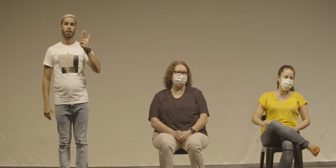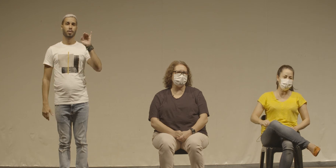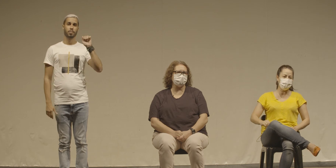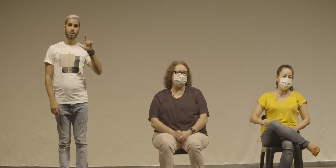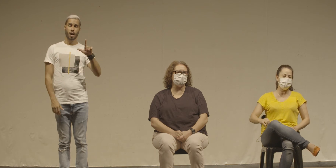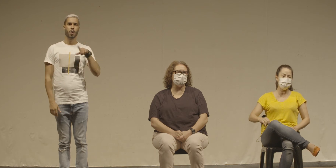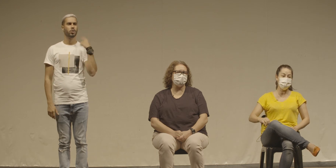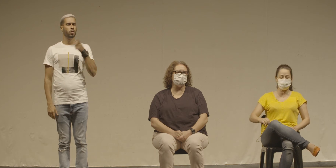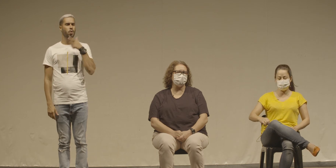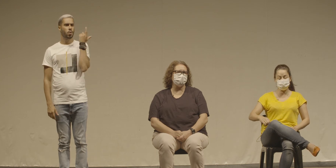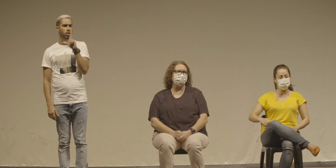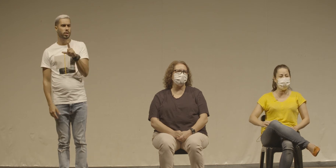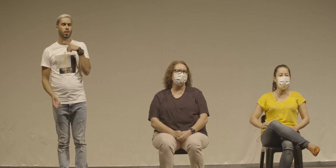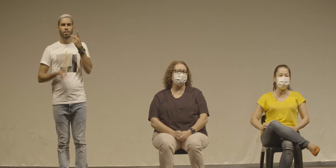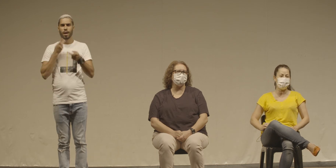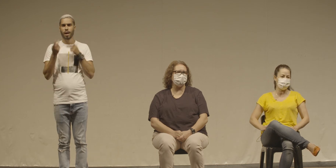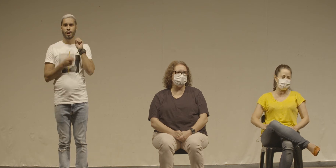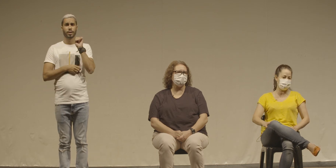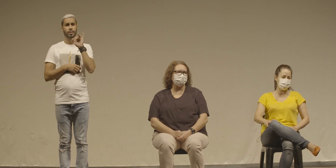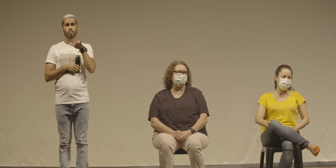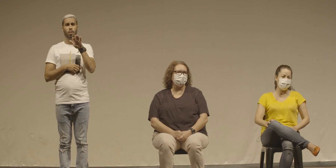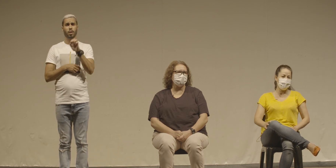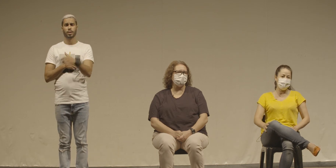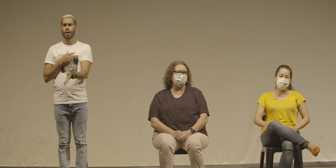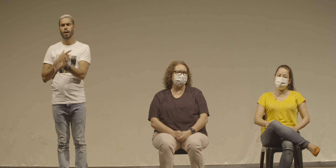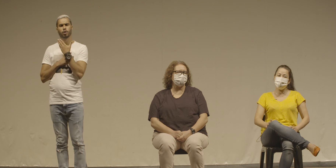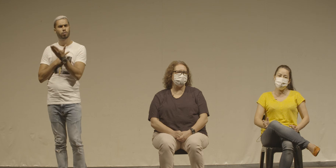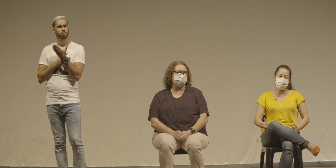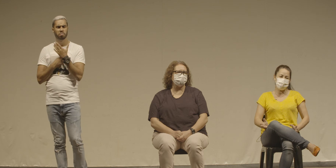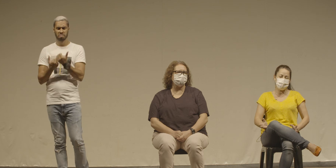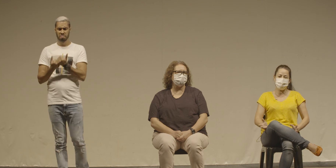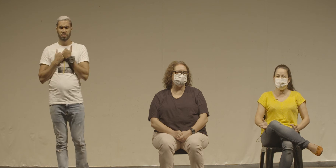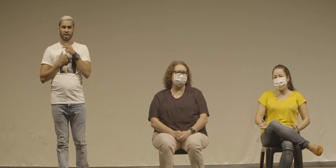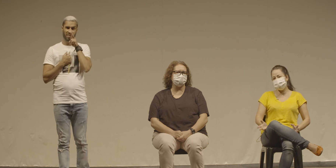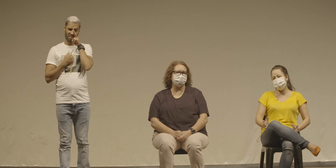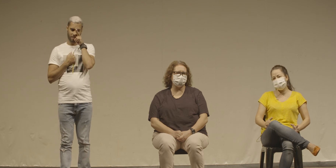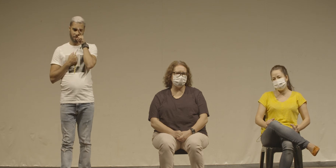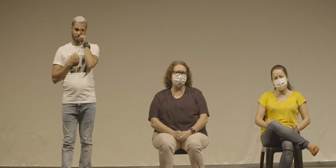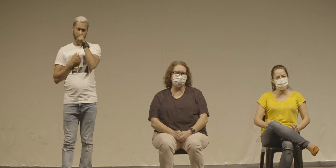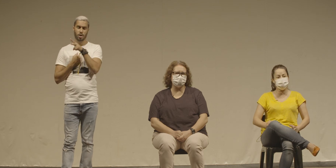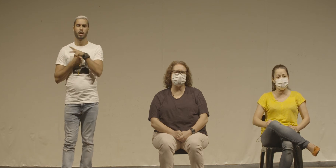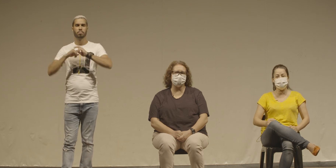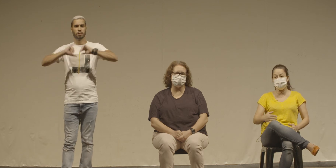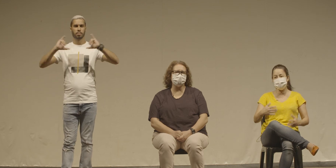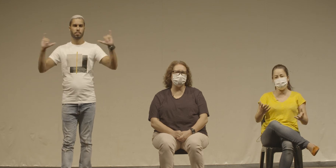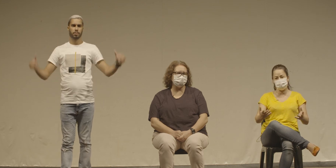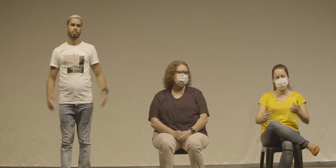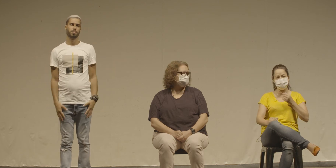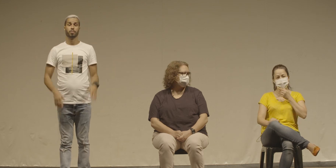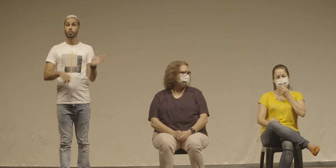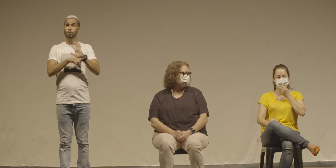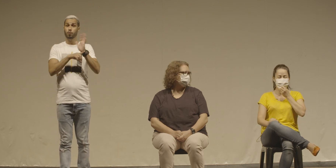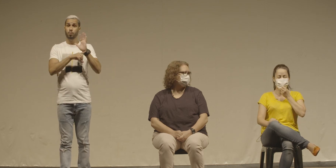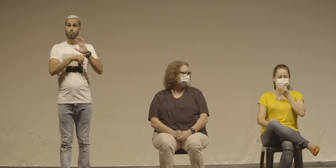dessa história. Então a Simone ajudou muito na divulgação. Que um filme de baixo orçamento é muito difícil fazer uma divulgação desse